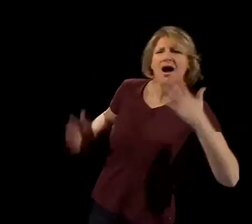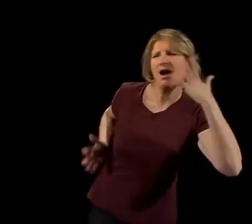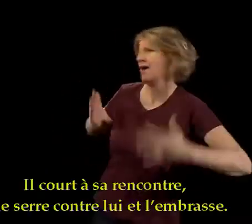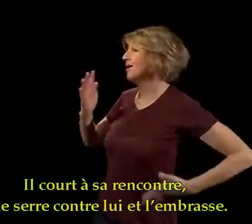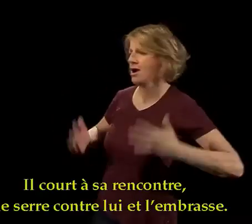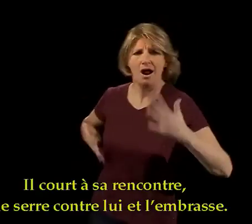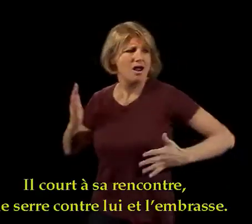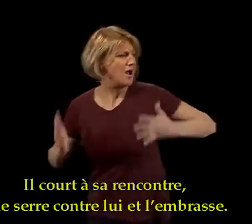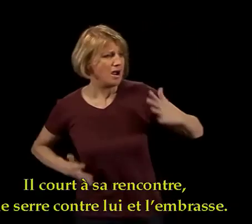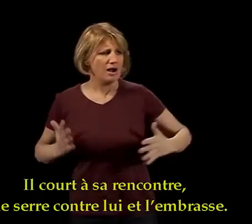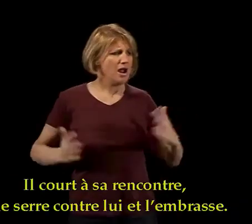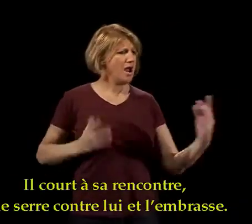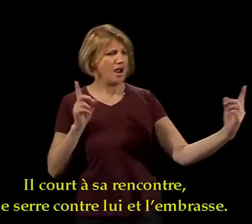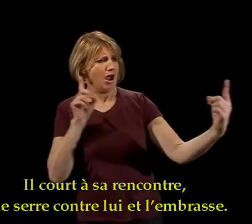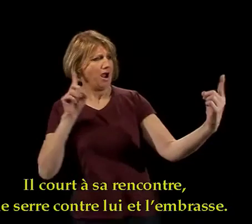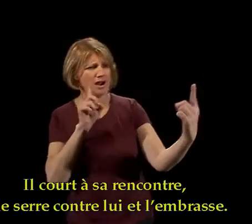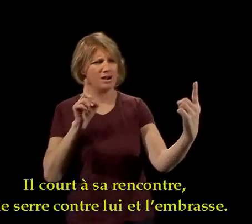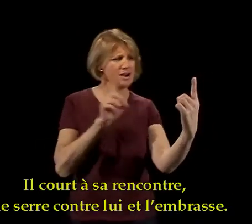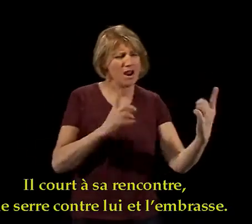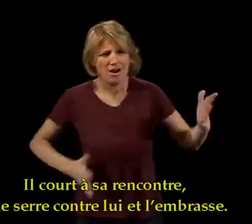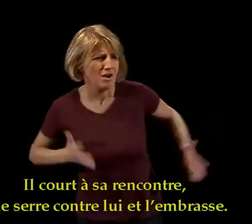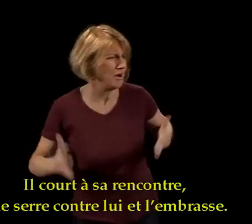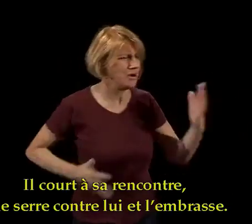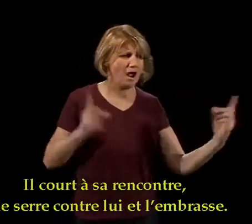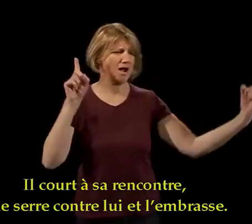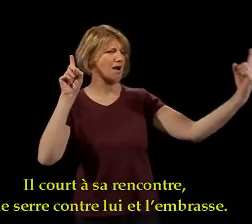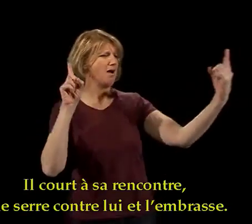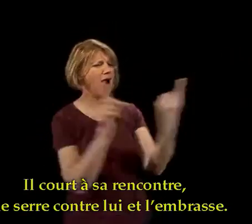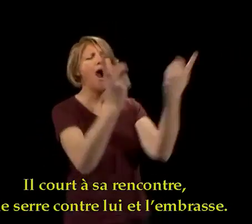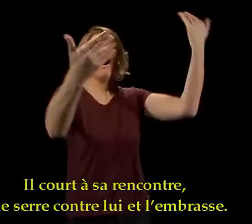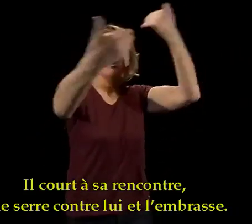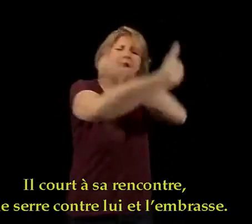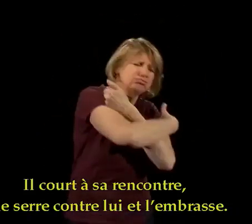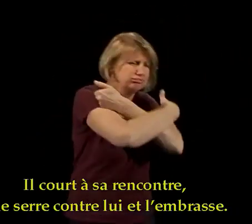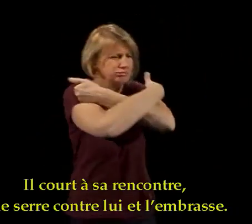Il court à sa rencontre. Il le serre contre lui et il l'embrasse.